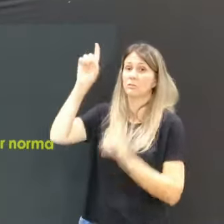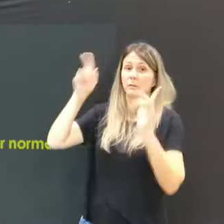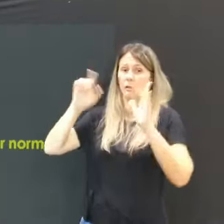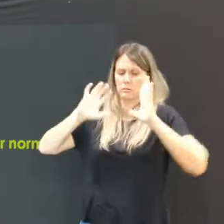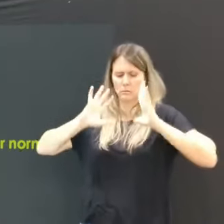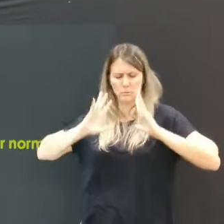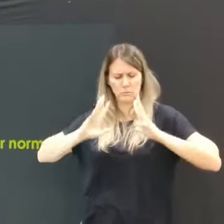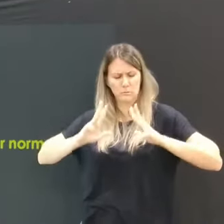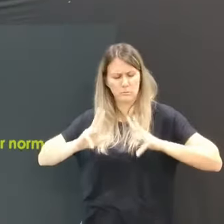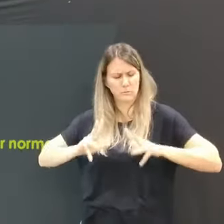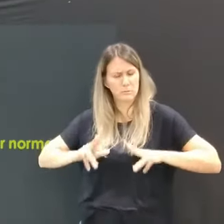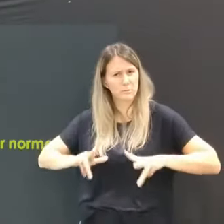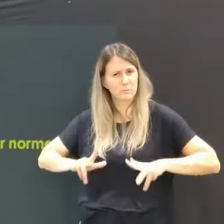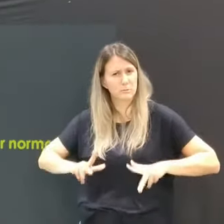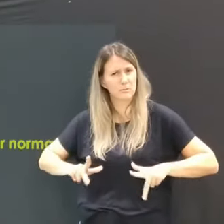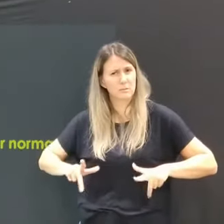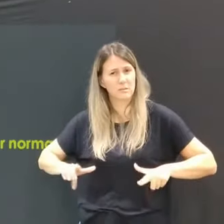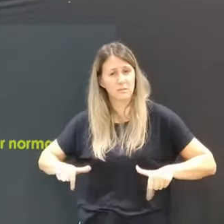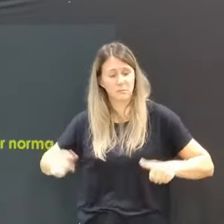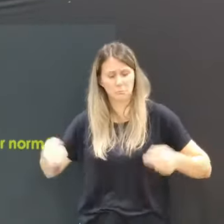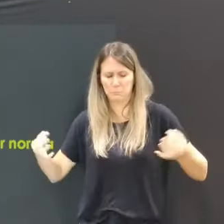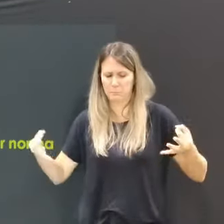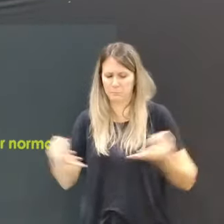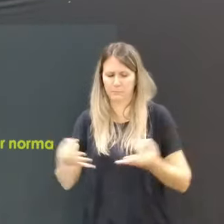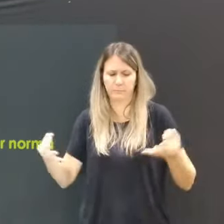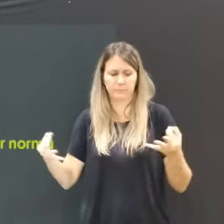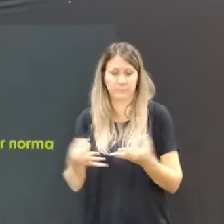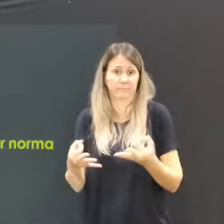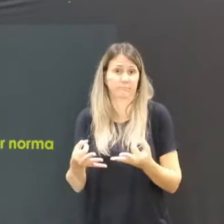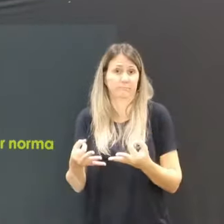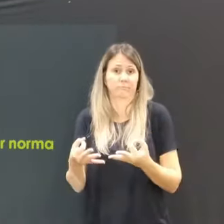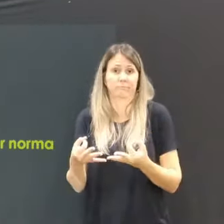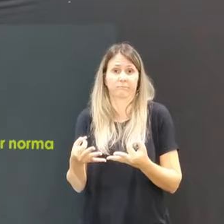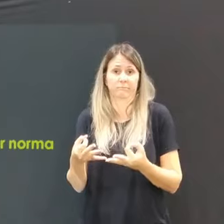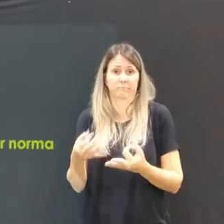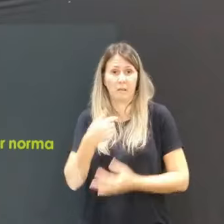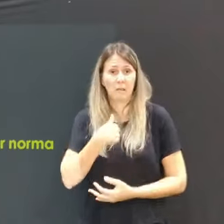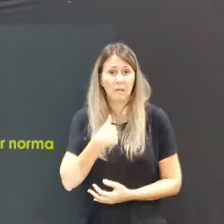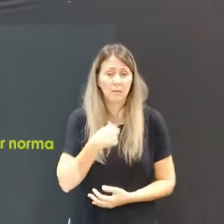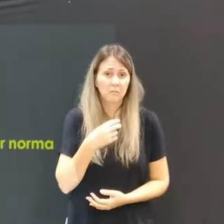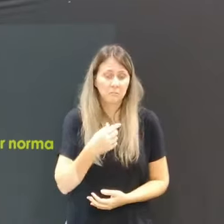impossível. Deus, ele é puro, ele é limpo, ele é perfeito.